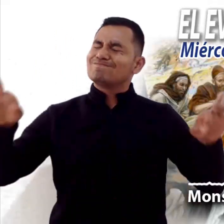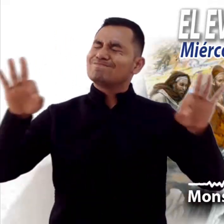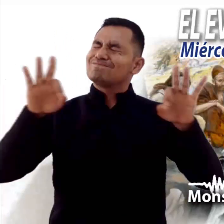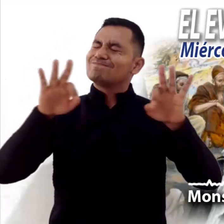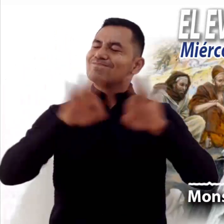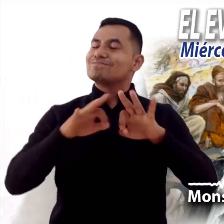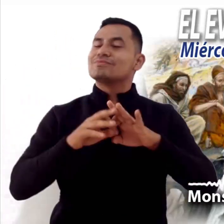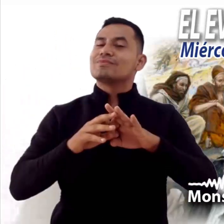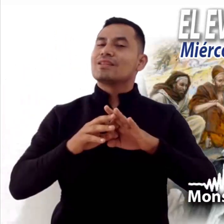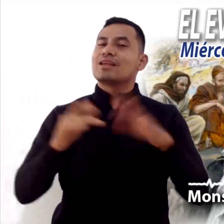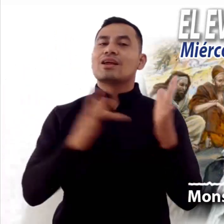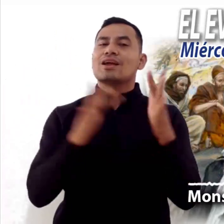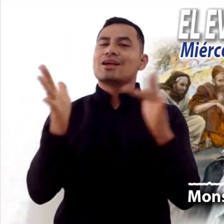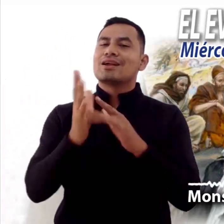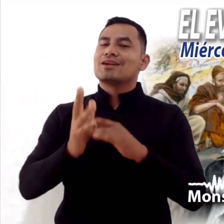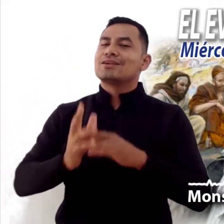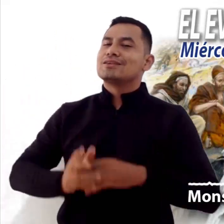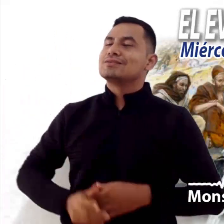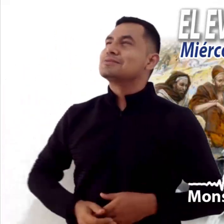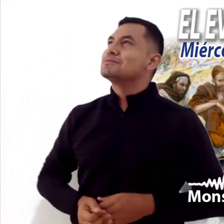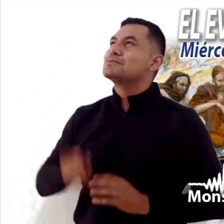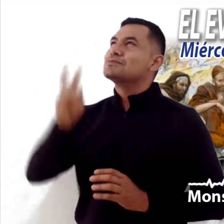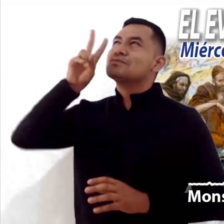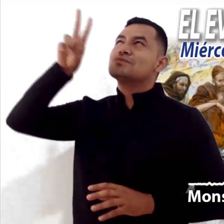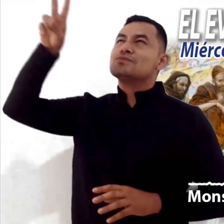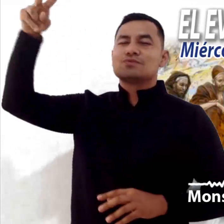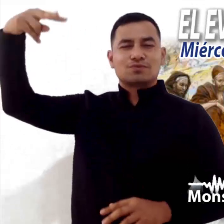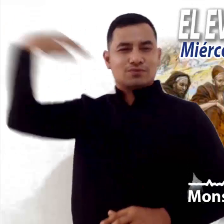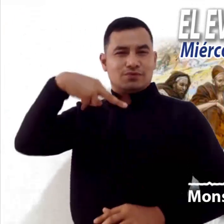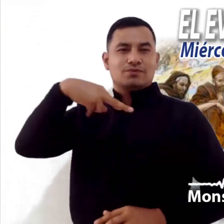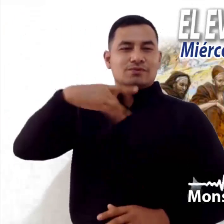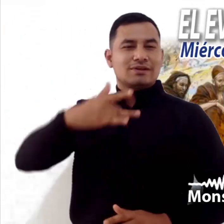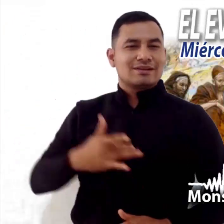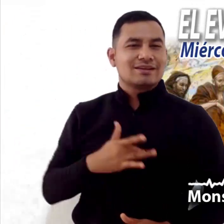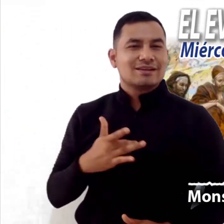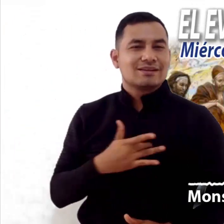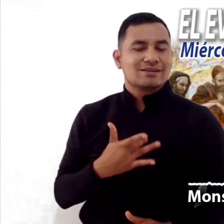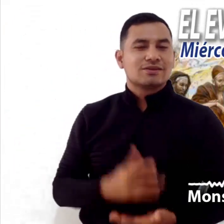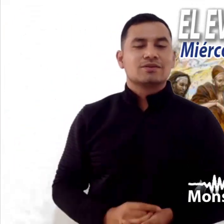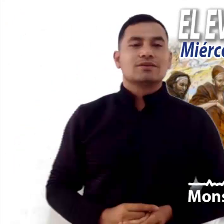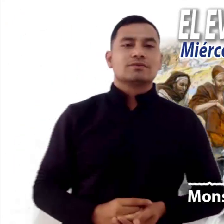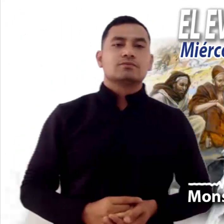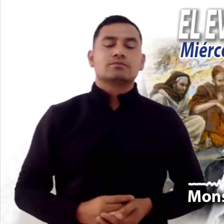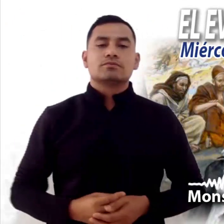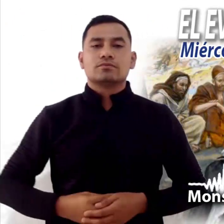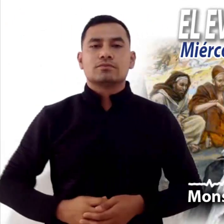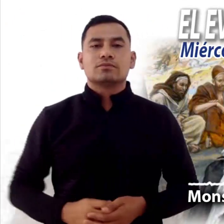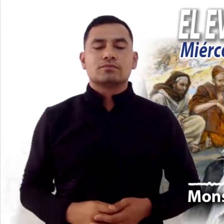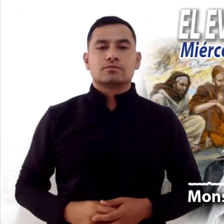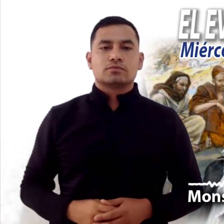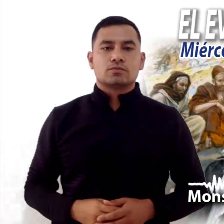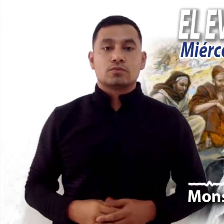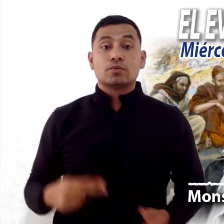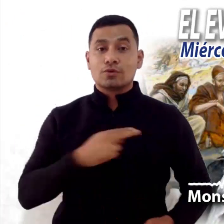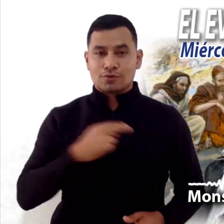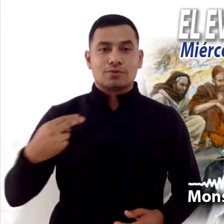persona. ¿Qué hay en tu interior? Quizás frente a los demás luzcas como una persona de éxito y lleno de